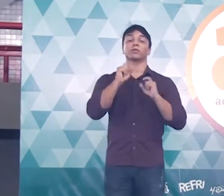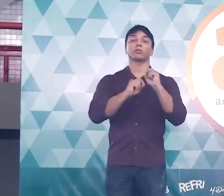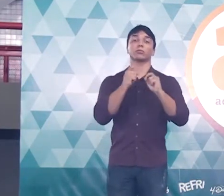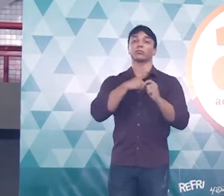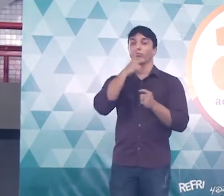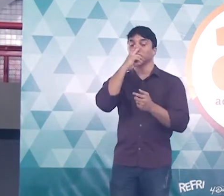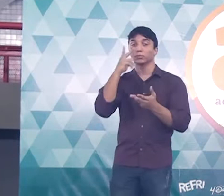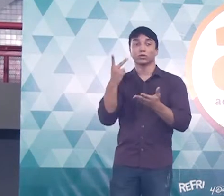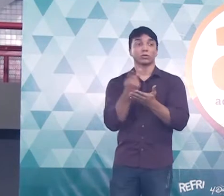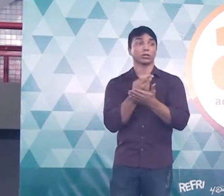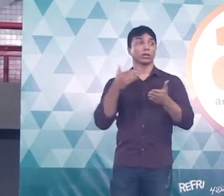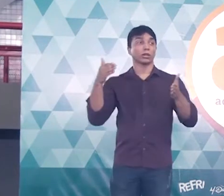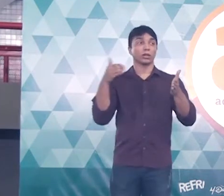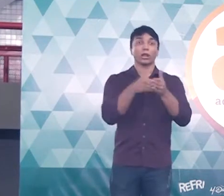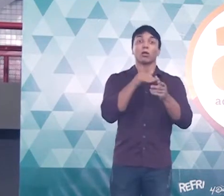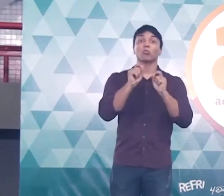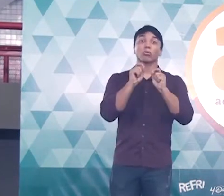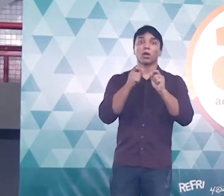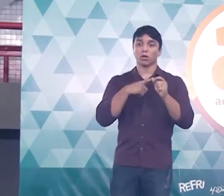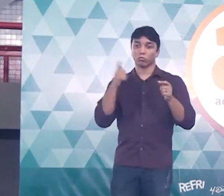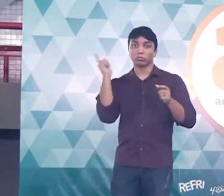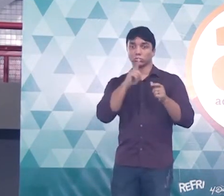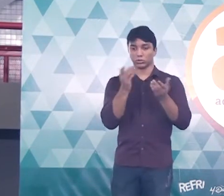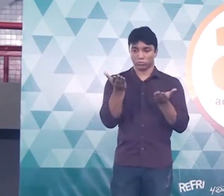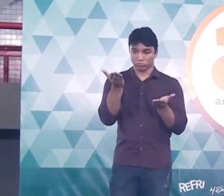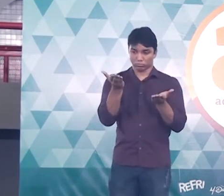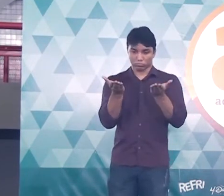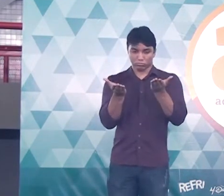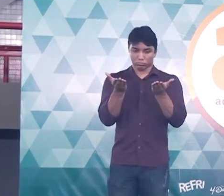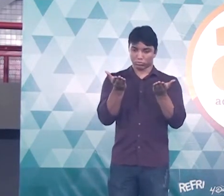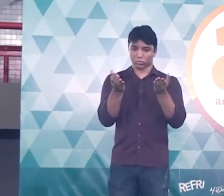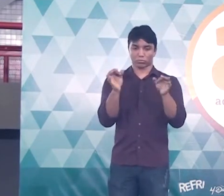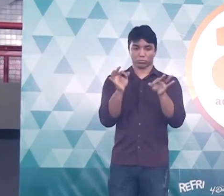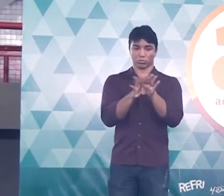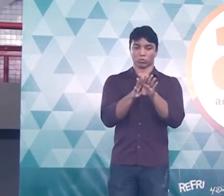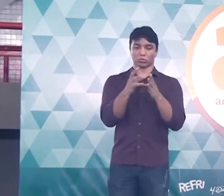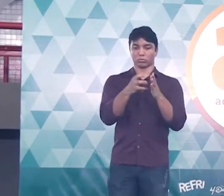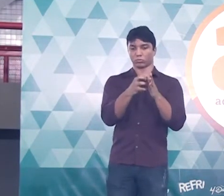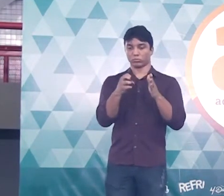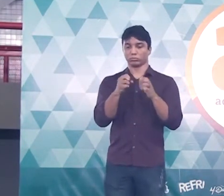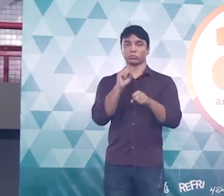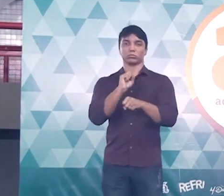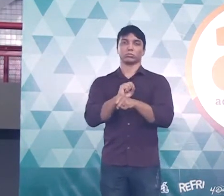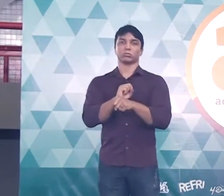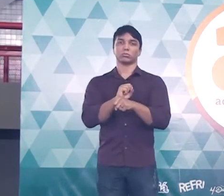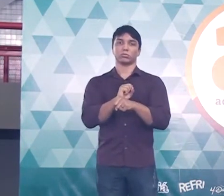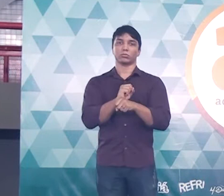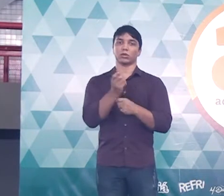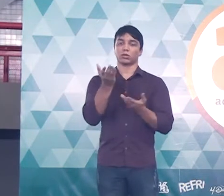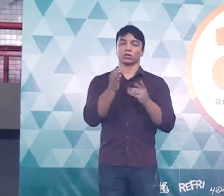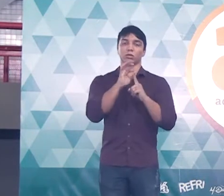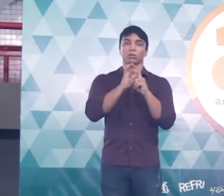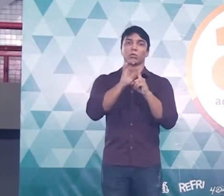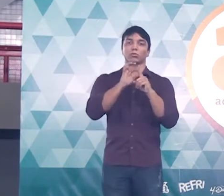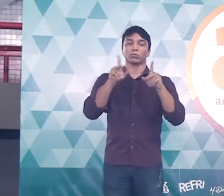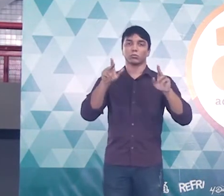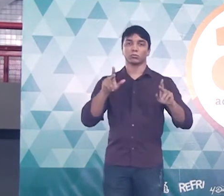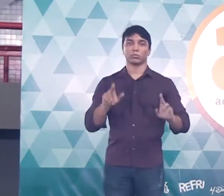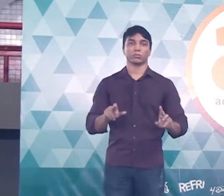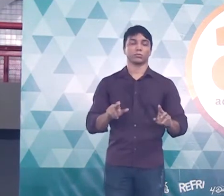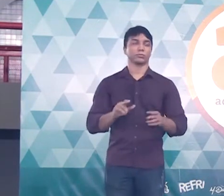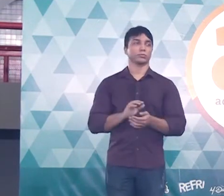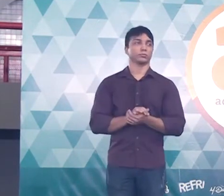acontecer até eles entrarem em equilíbrio térmico, que é quando eles ficam com a mesma temperatura.